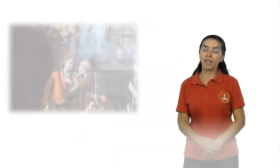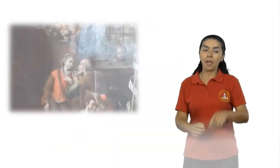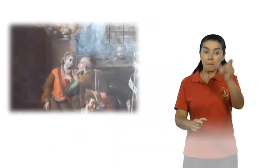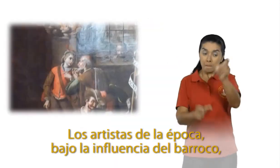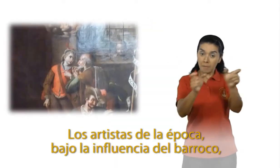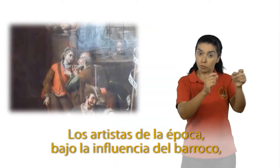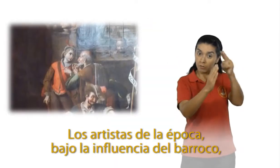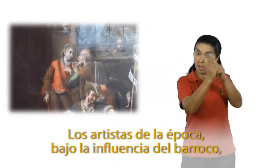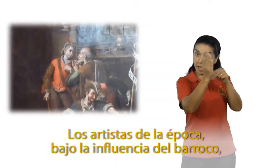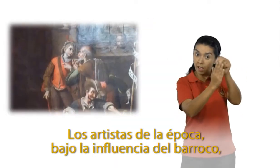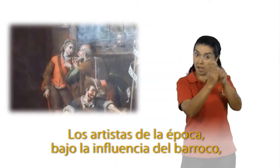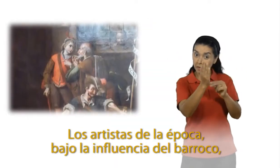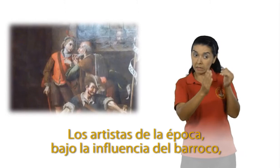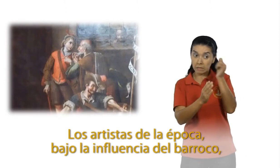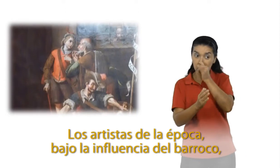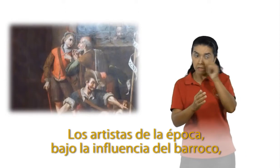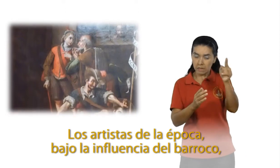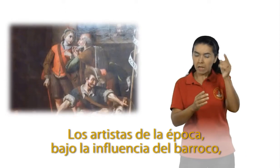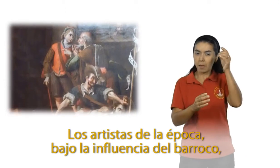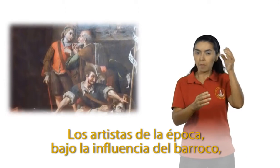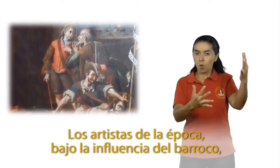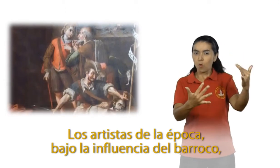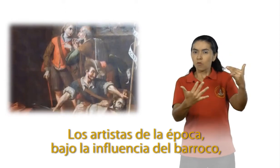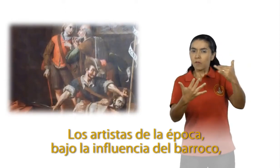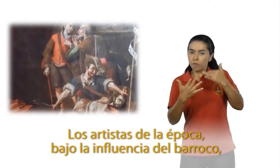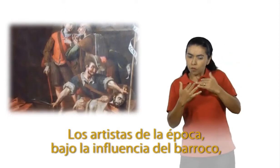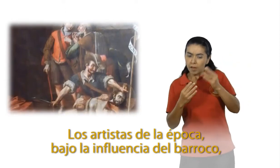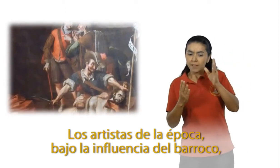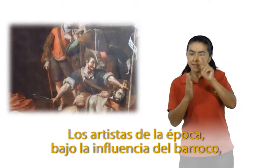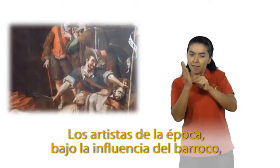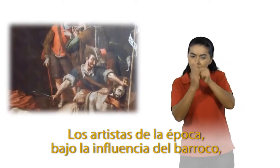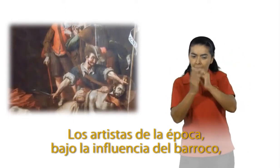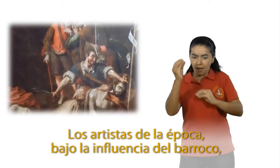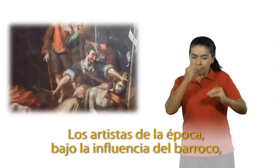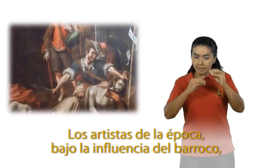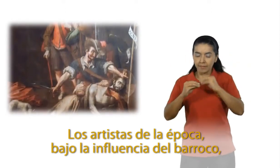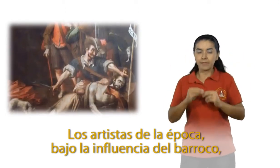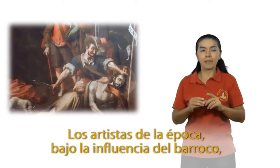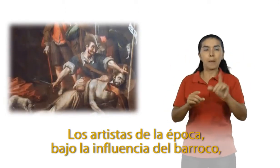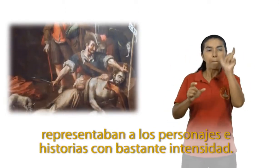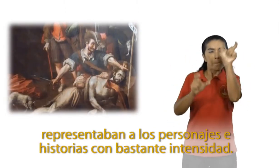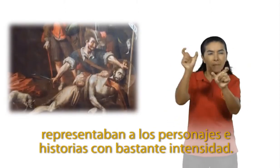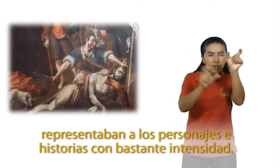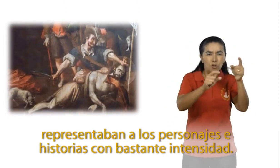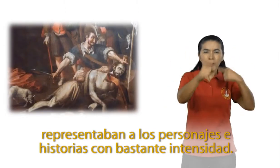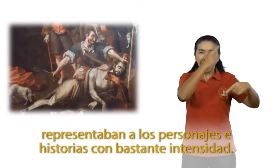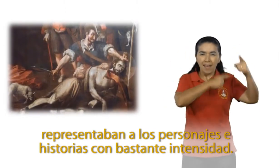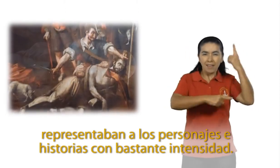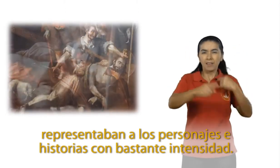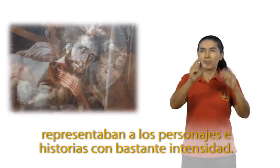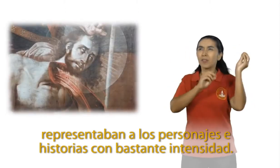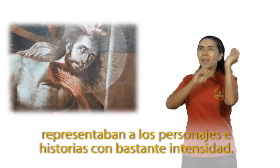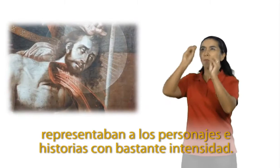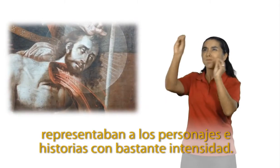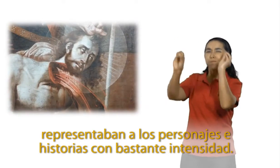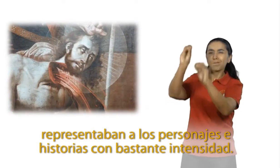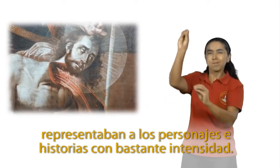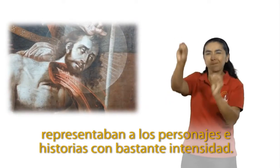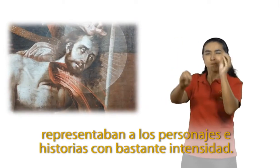Los artistas de la época, bajo la influencia del barroco, representaban a los personajes e historias